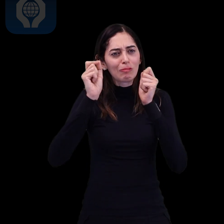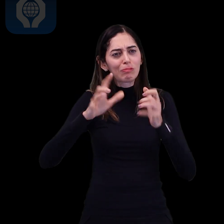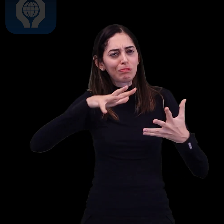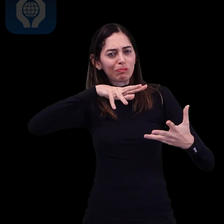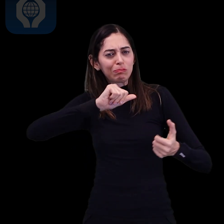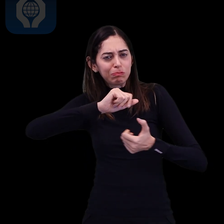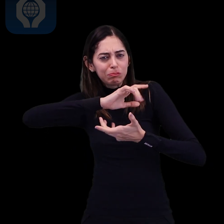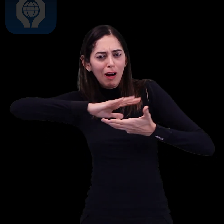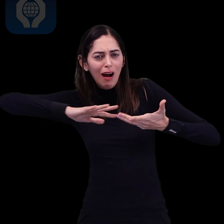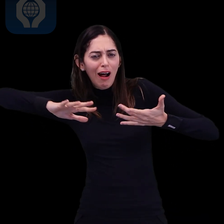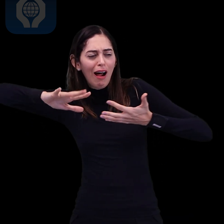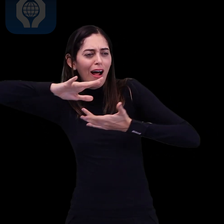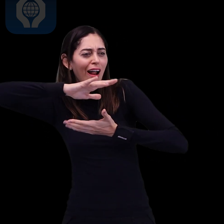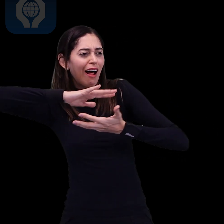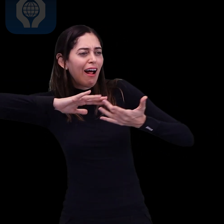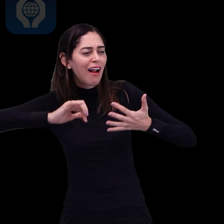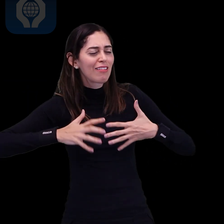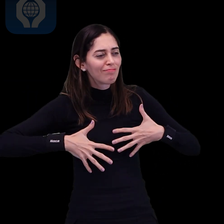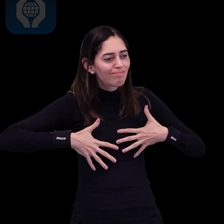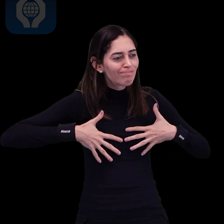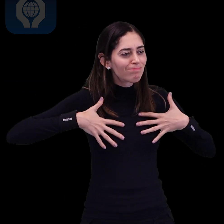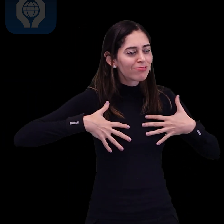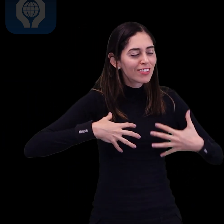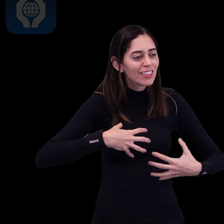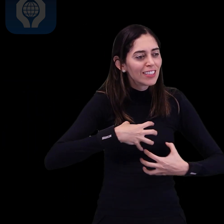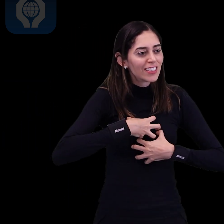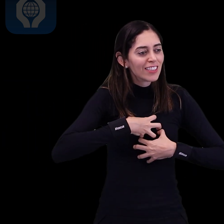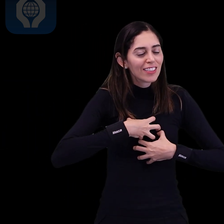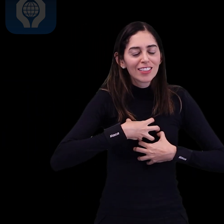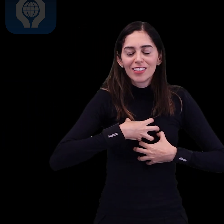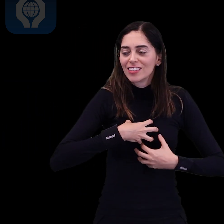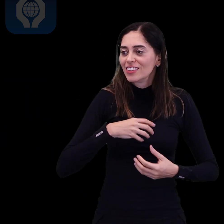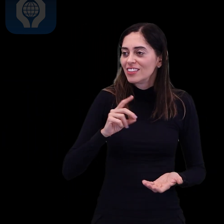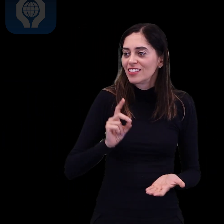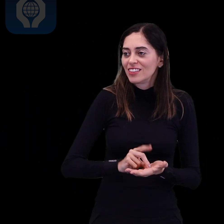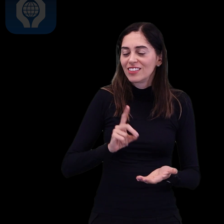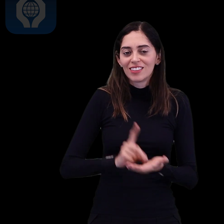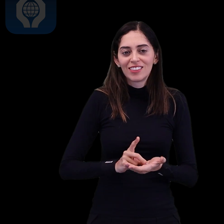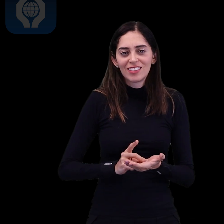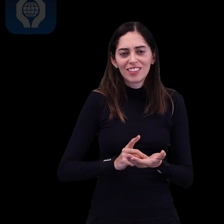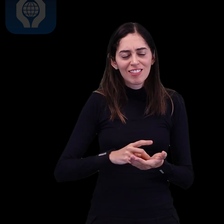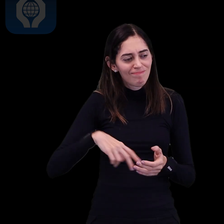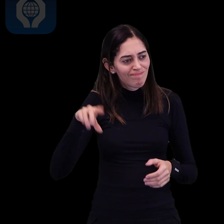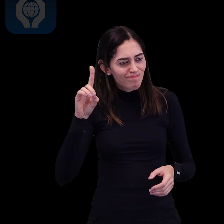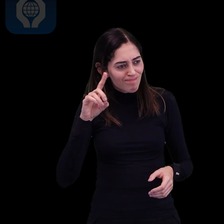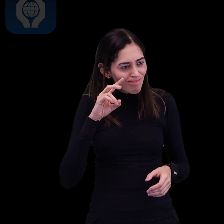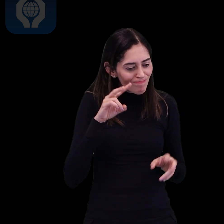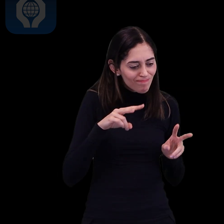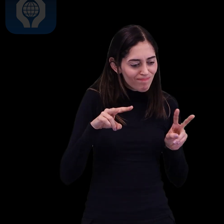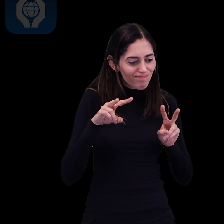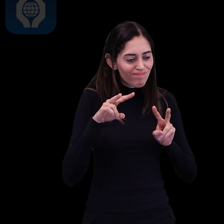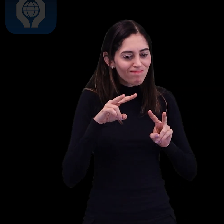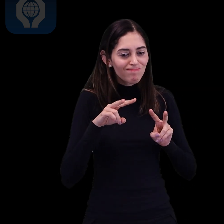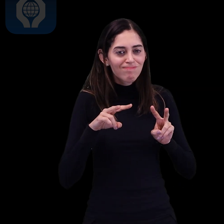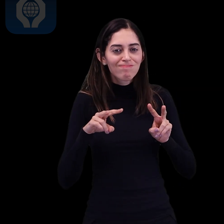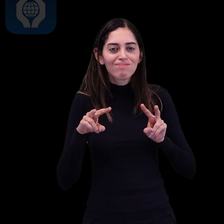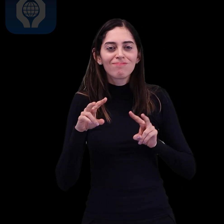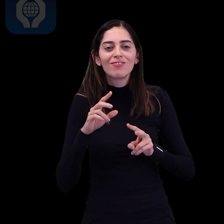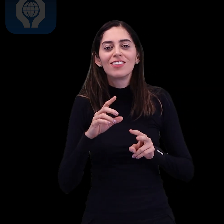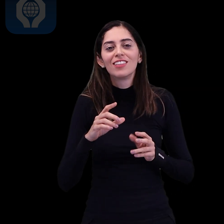criou. Deus estava bastante satisfeito com o que havia criado. Gênesis 2:4-6 nos diz: Estas